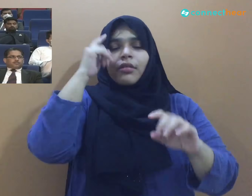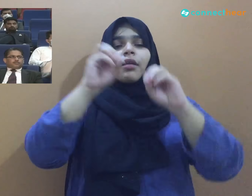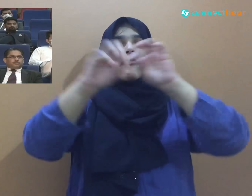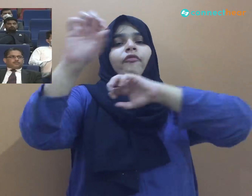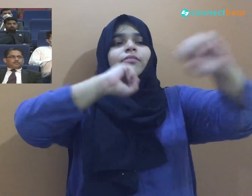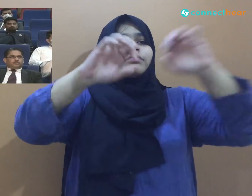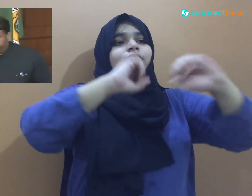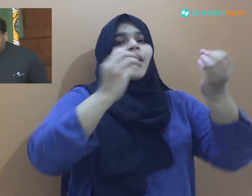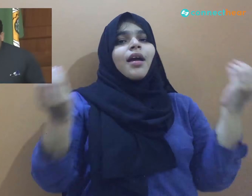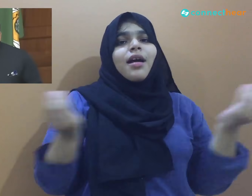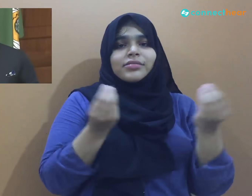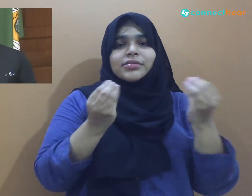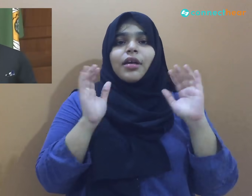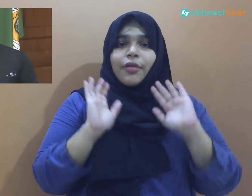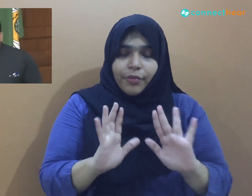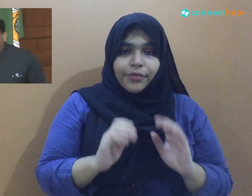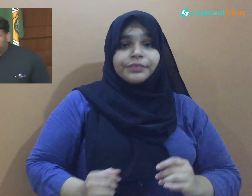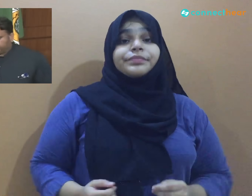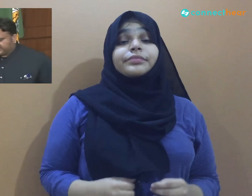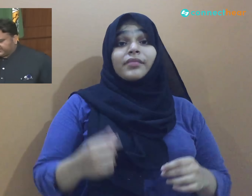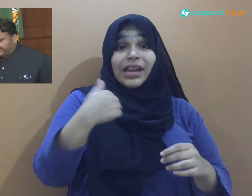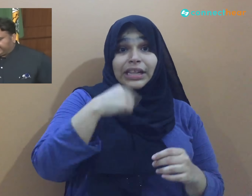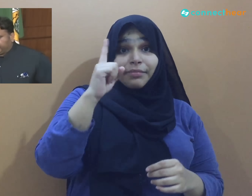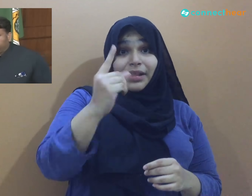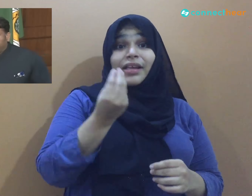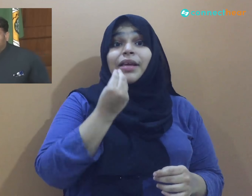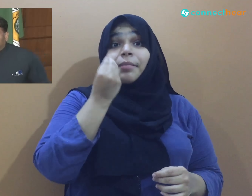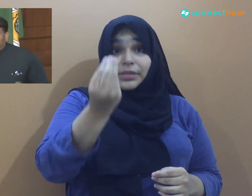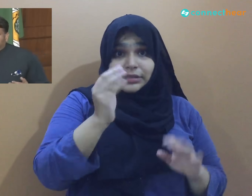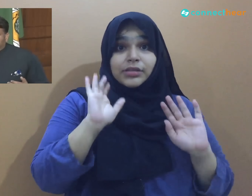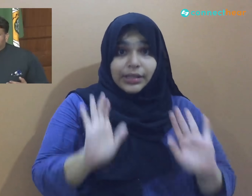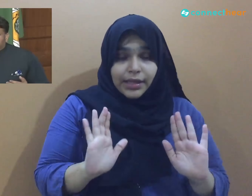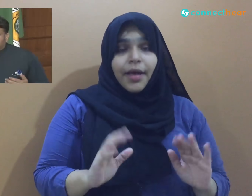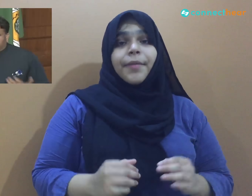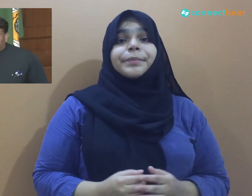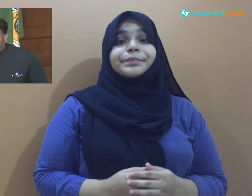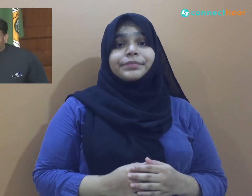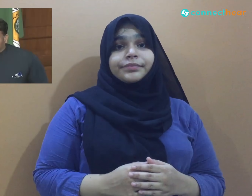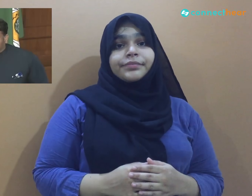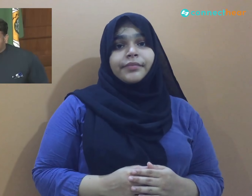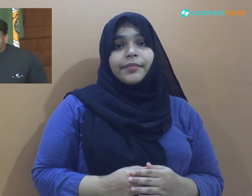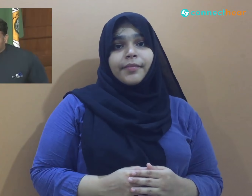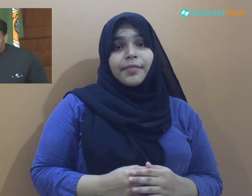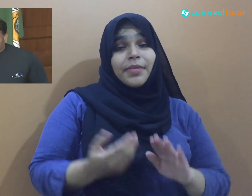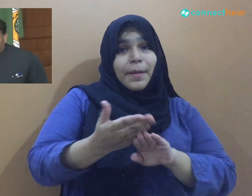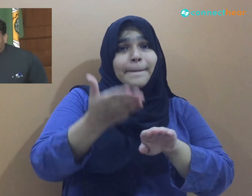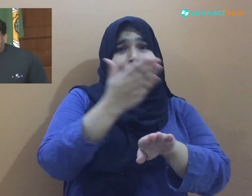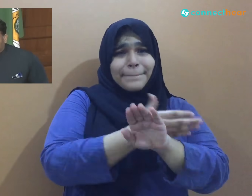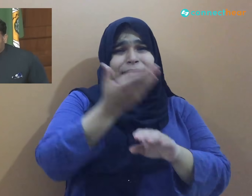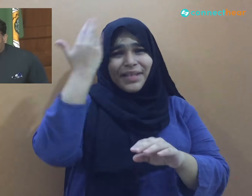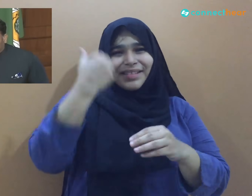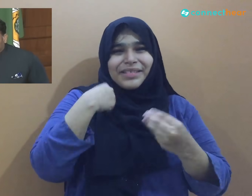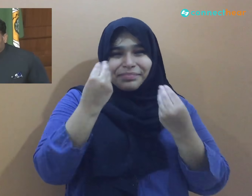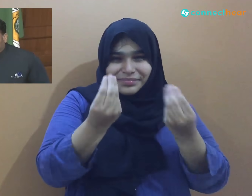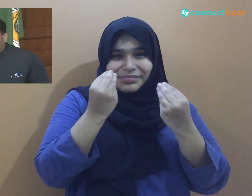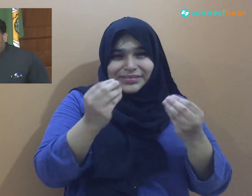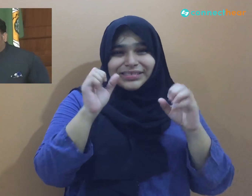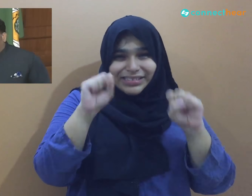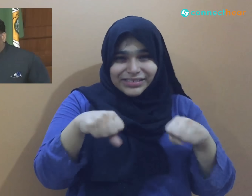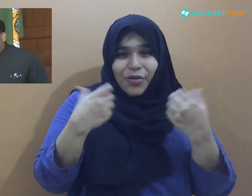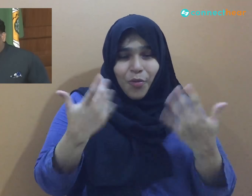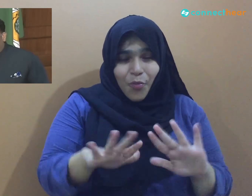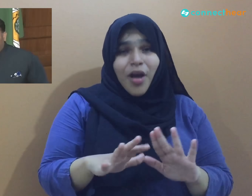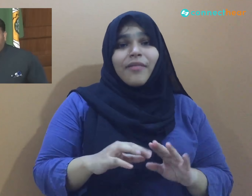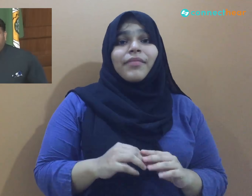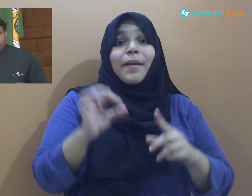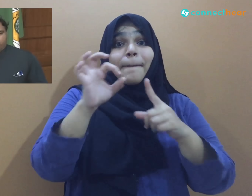وے فارورڈ سر ہم نے ریکویسٹ کی ہے. ظاہر ہے سر میں پہلے بھی جو ہے وہ ریکویسٹ کرتا رہا ہوں کہ جو پاکستان